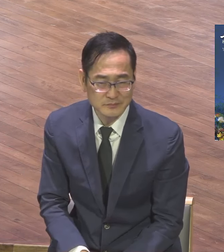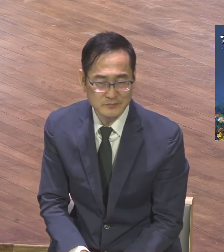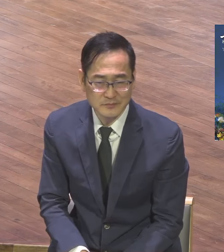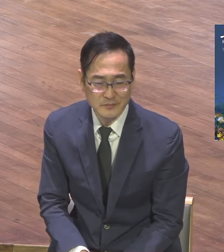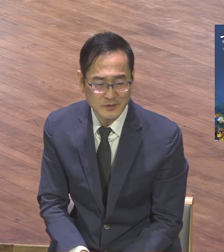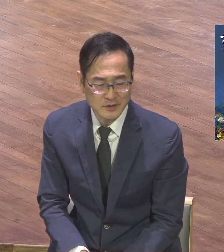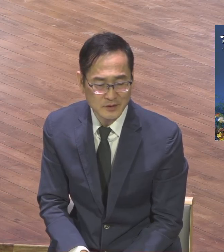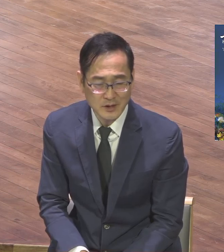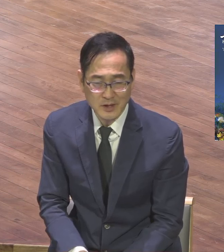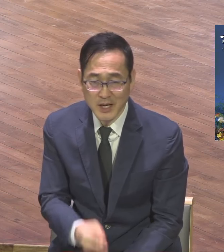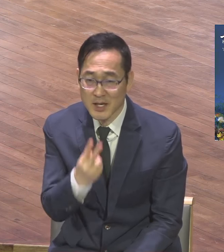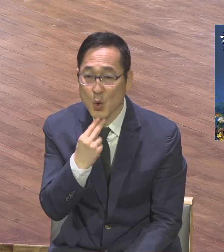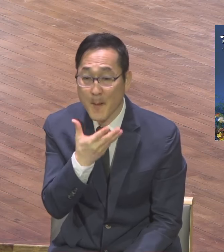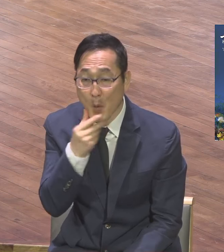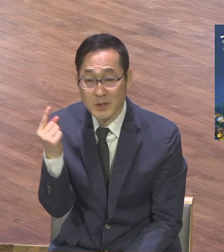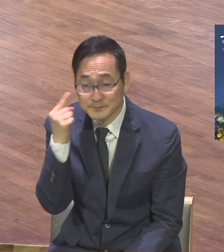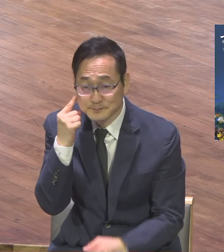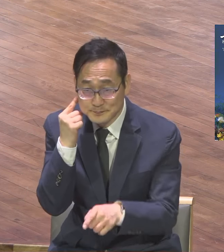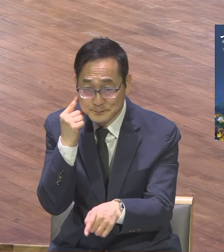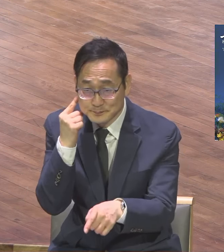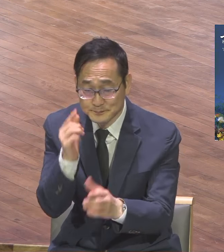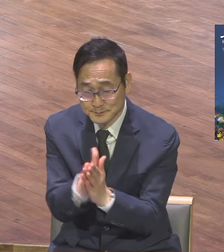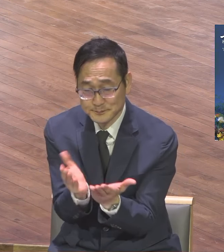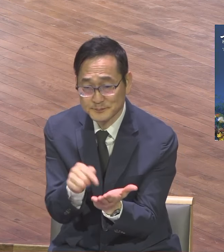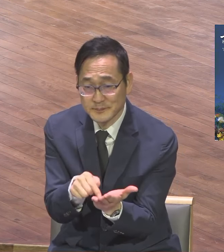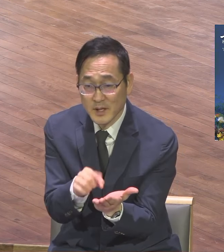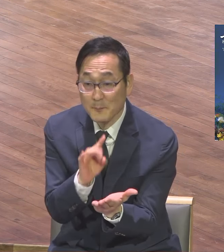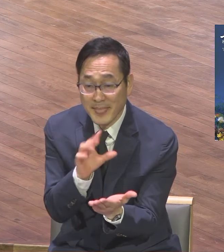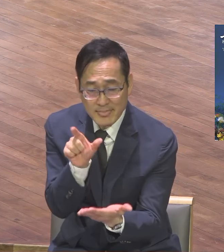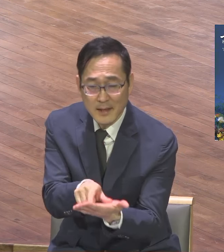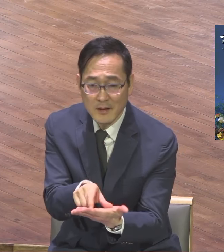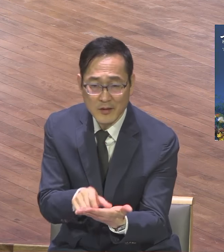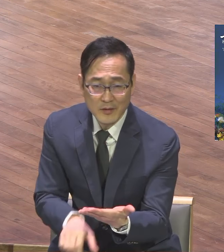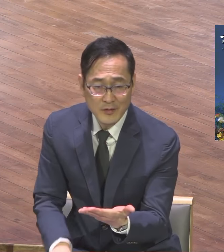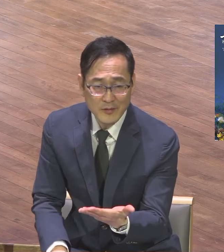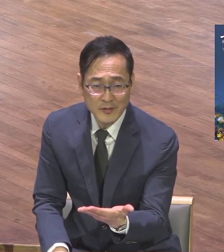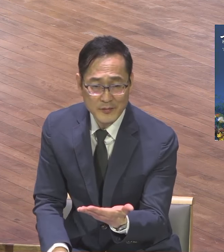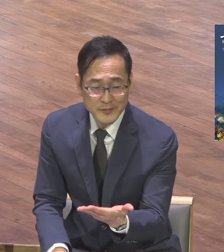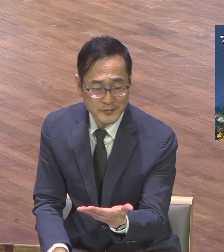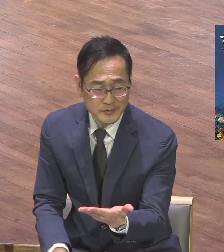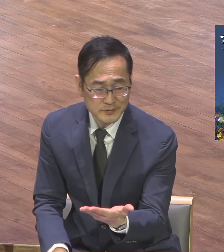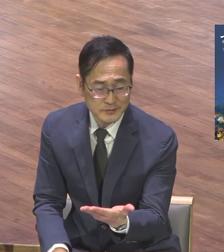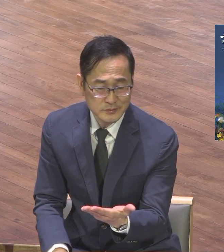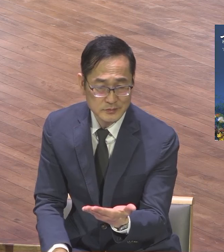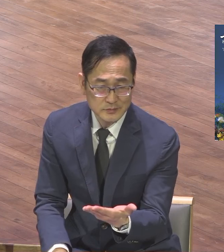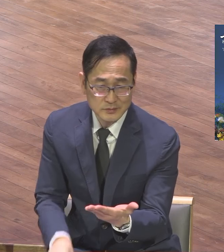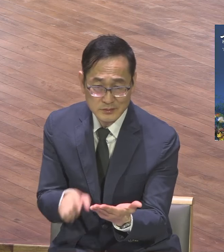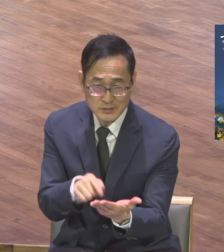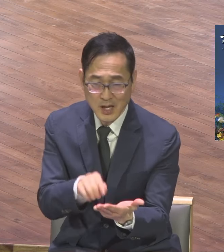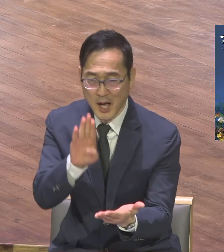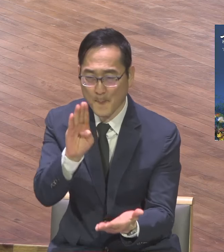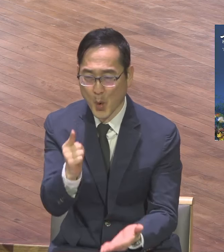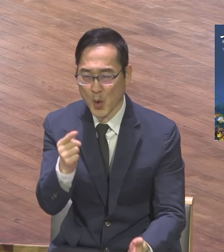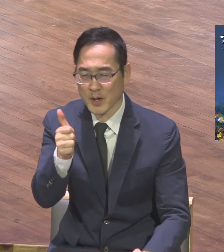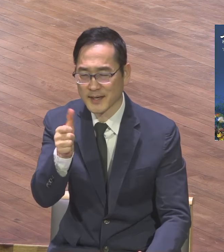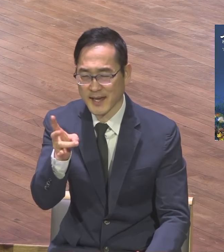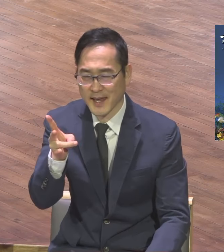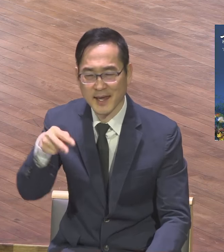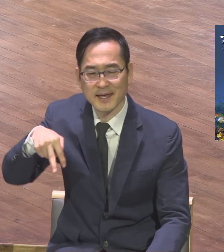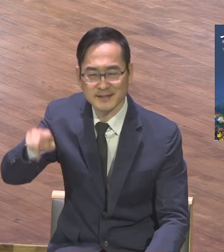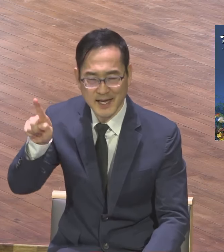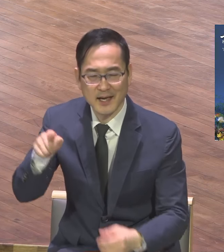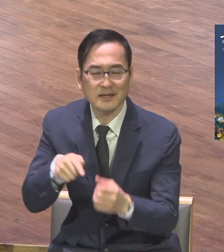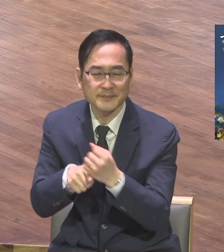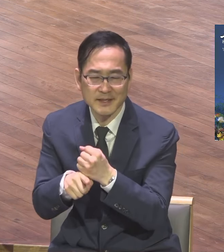나와요. 요한만 사용하는 특별한 이 단어입니다. 파라클레토스 보혜사라는 뜻인데 보혜사 이 무슨